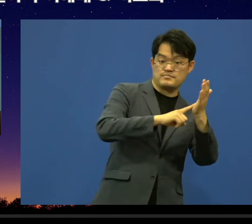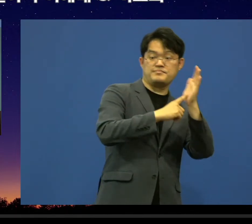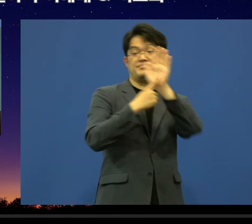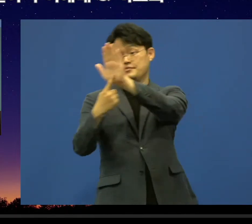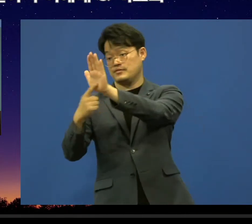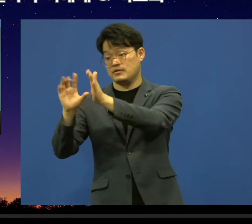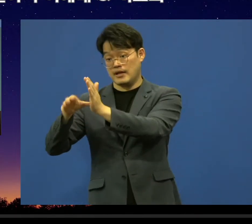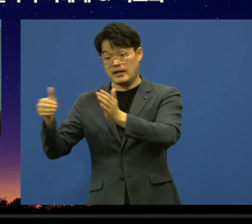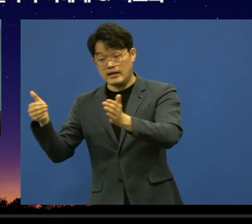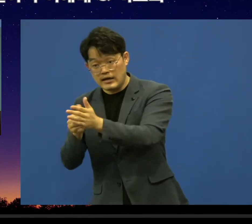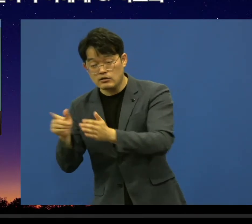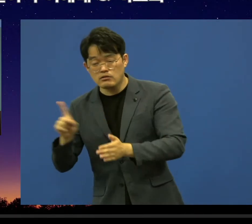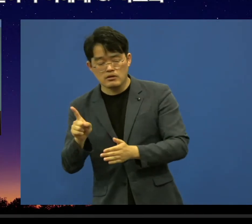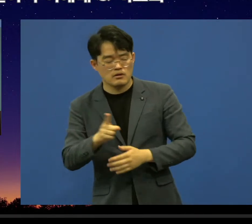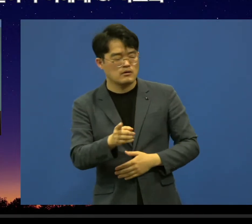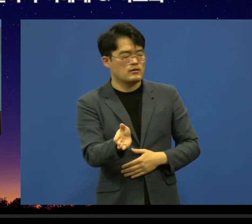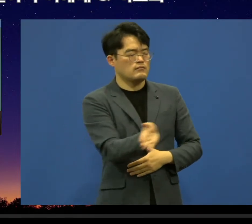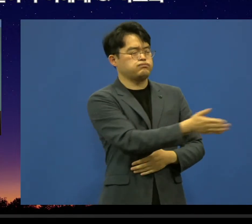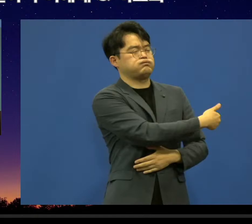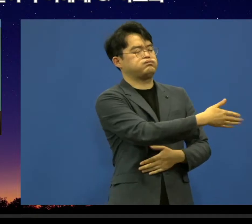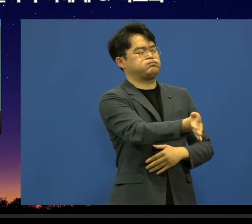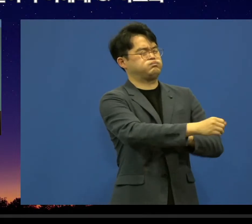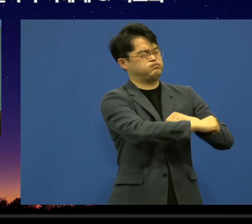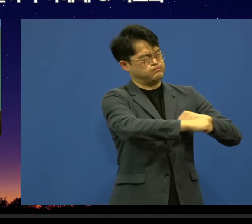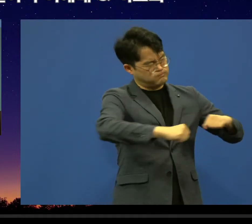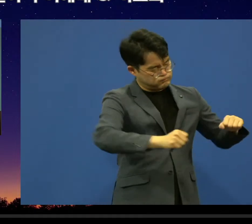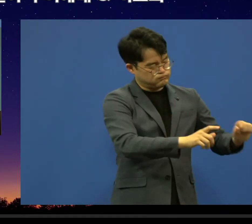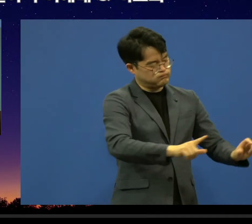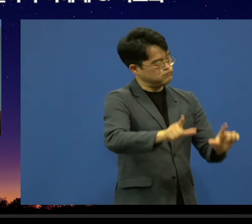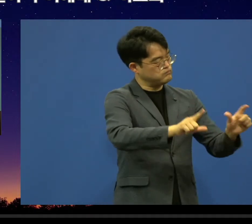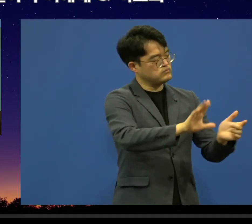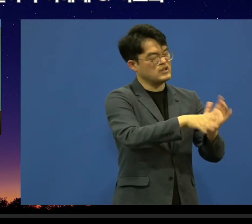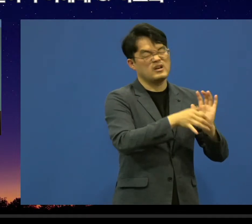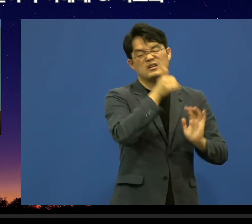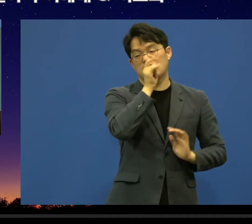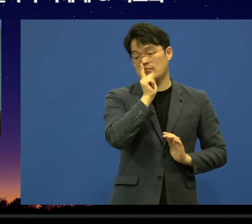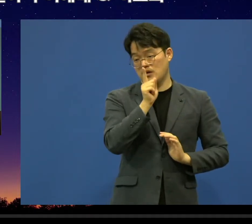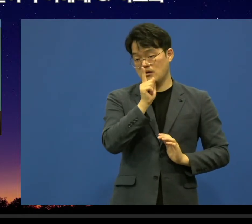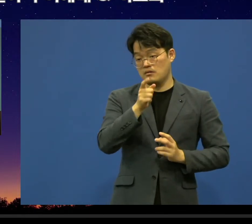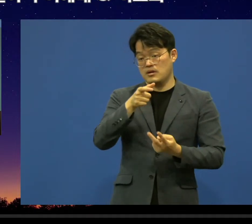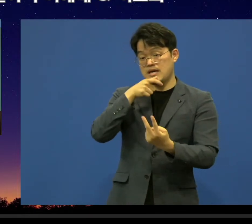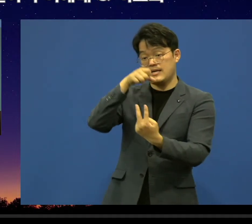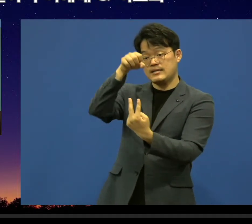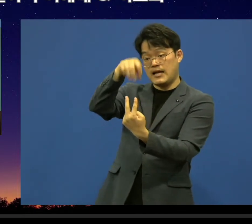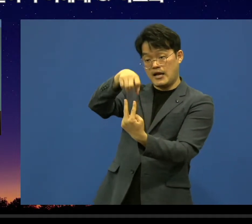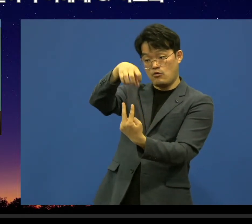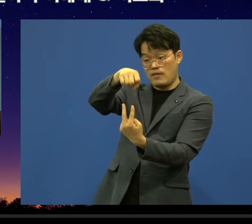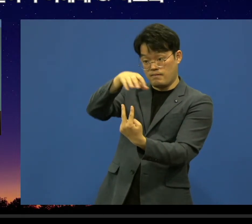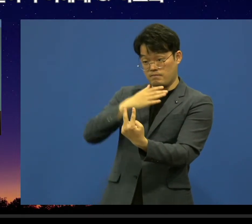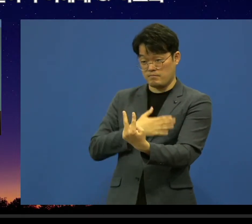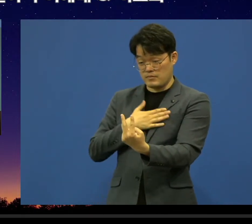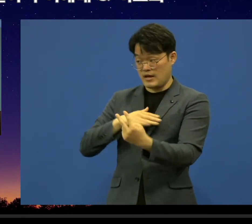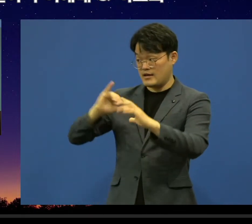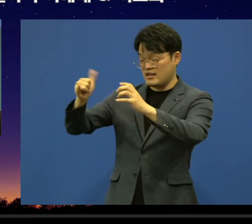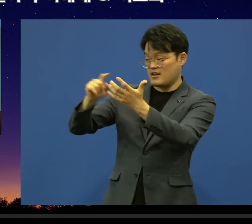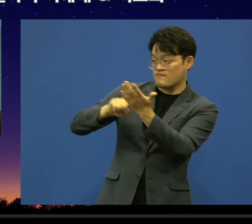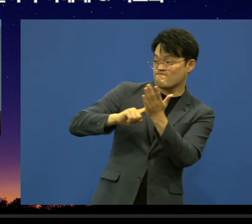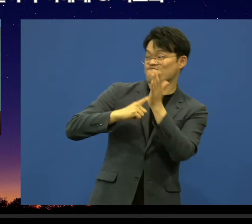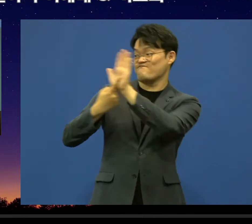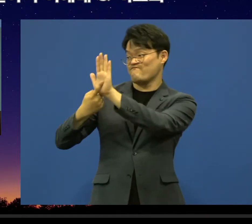빈들에 있으니라. 자, 그에게도 세상에 나타나는 날까지 빈들에서